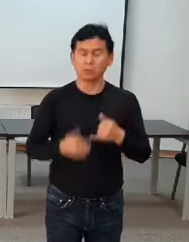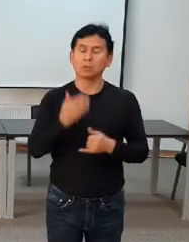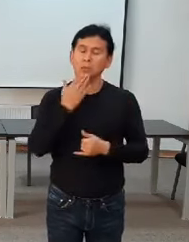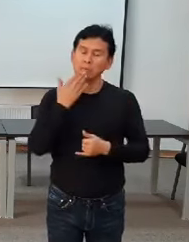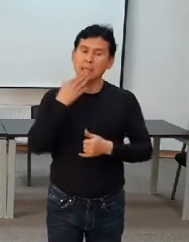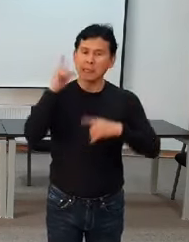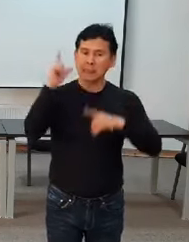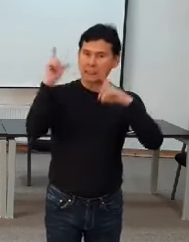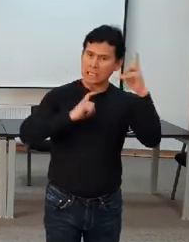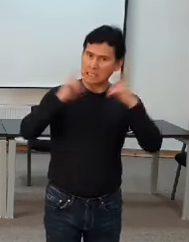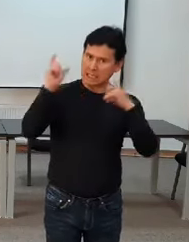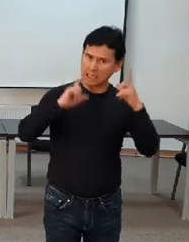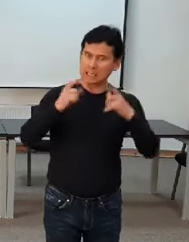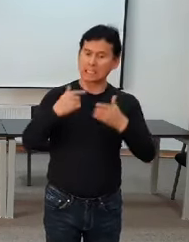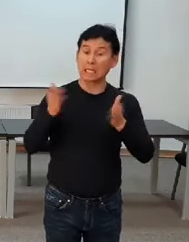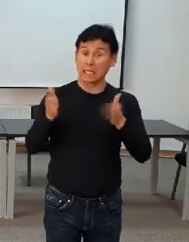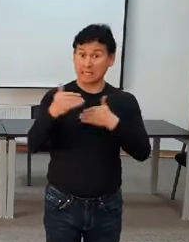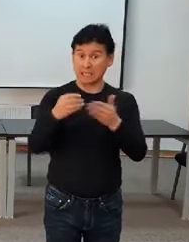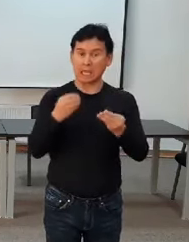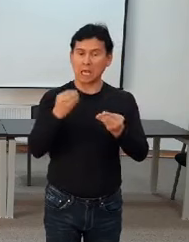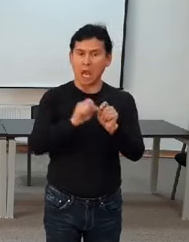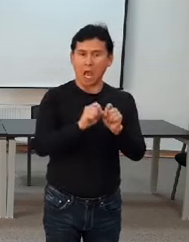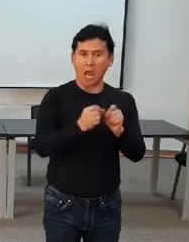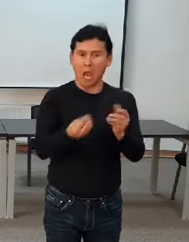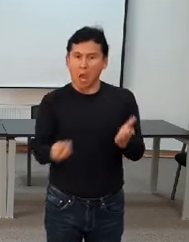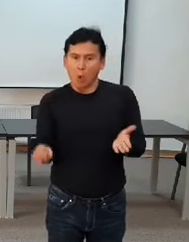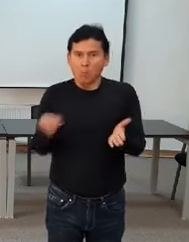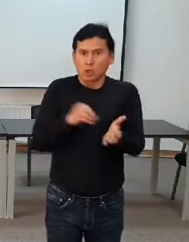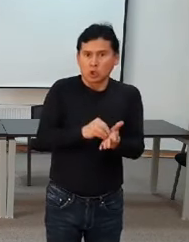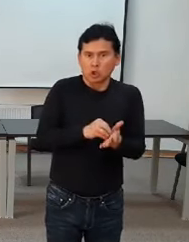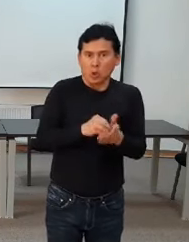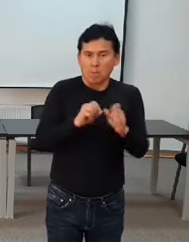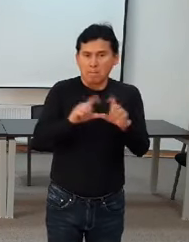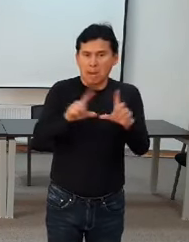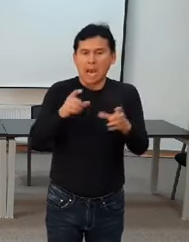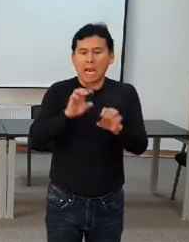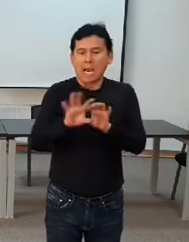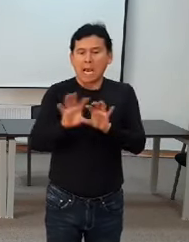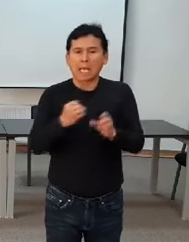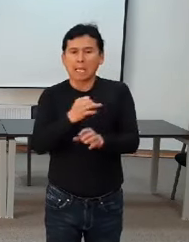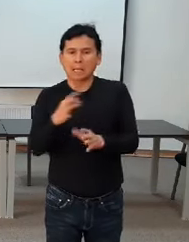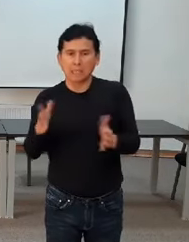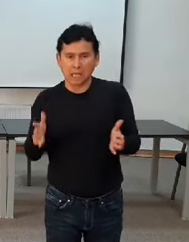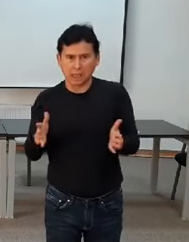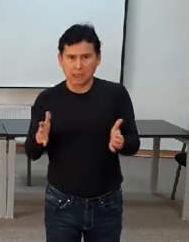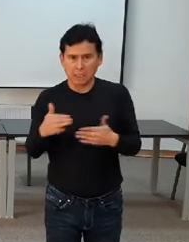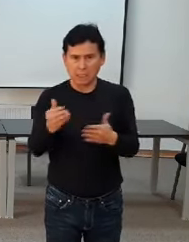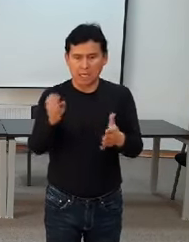que en esta tercera entrega de canasta se aumentó la cantidad, la cobertura.